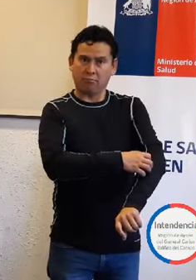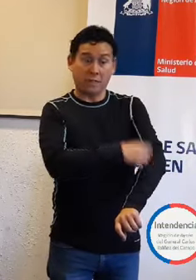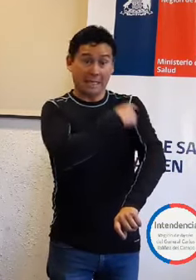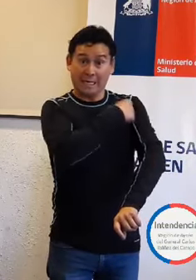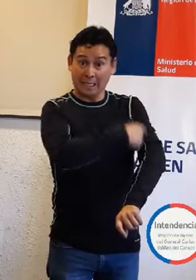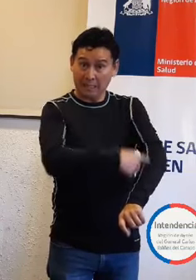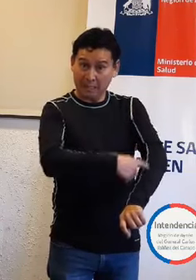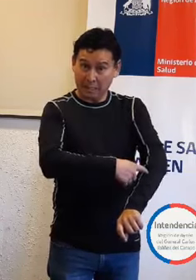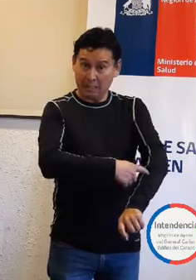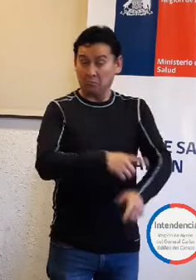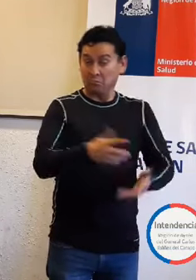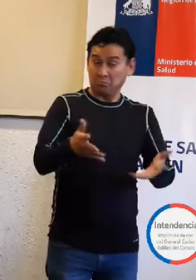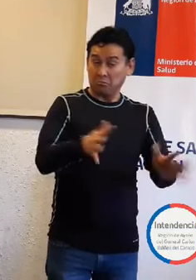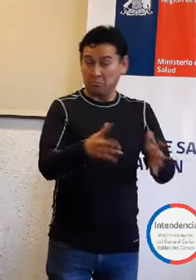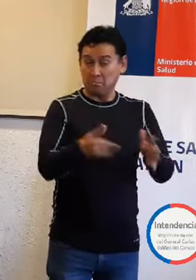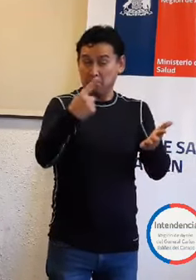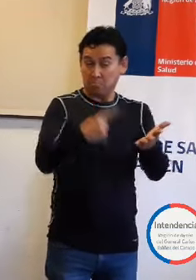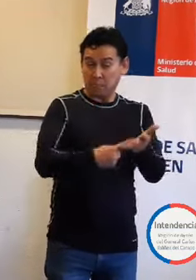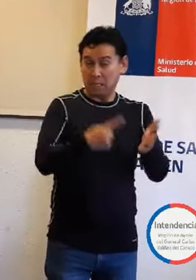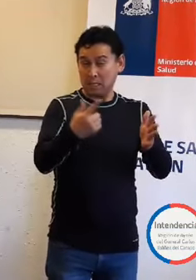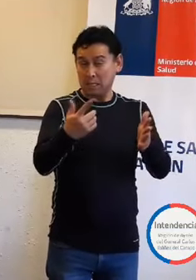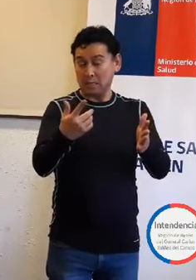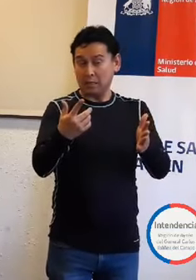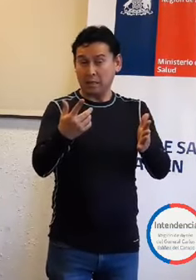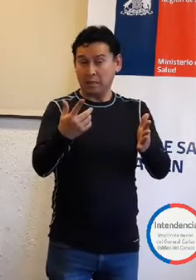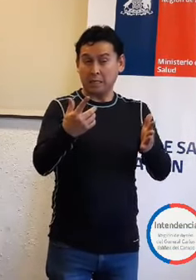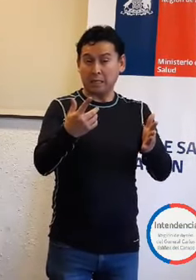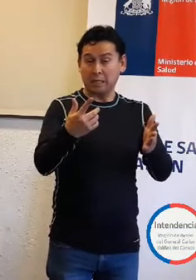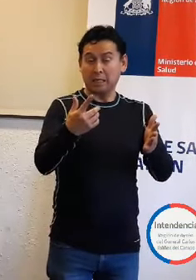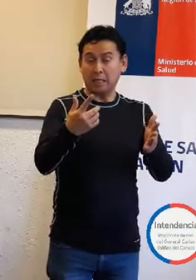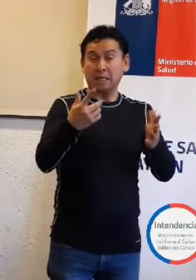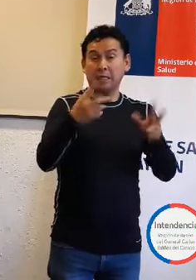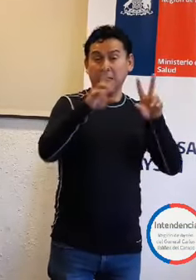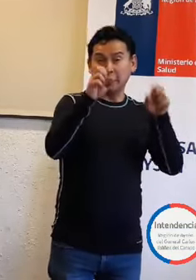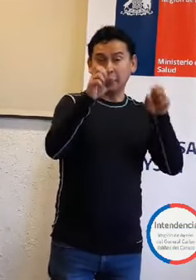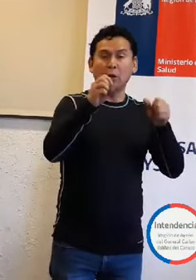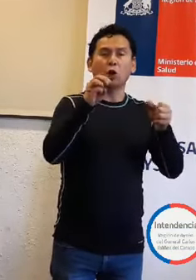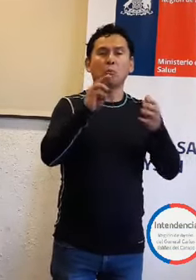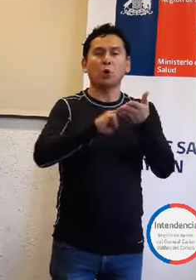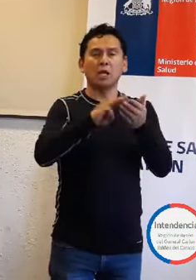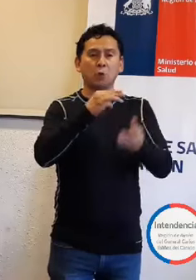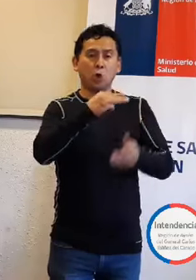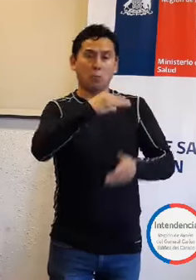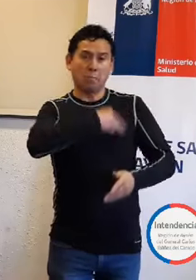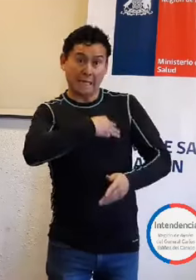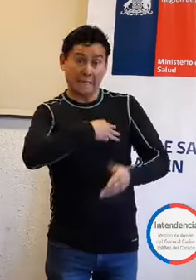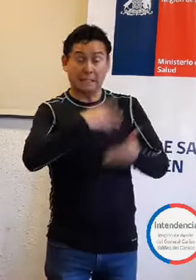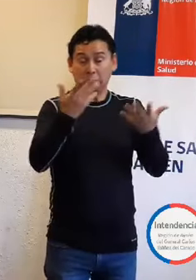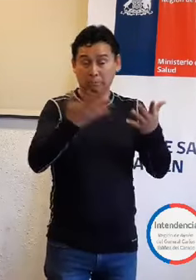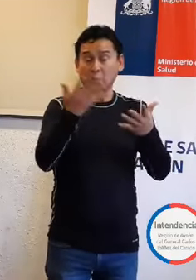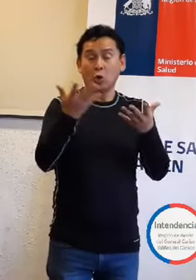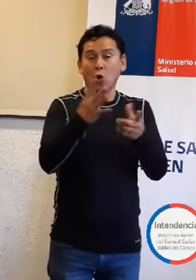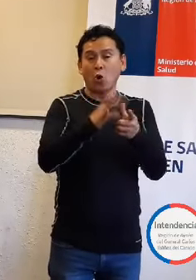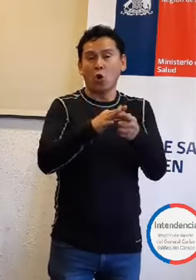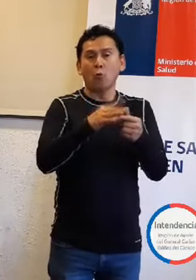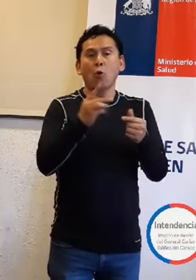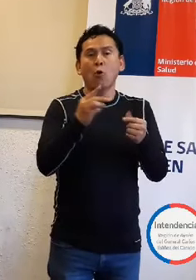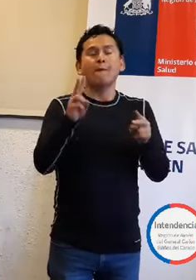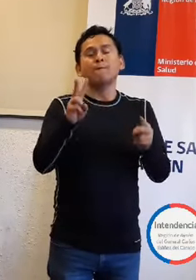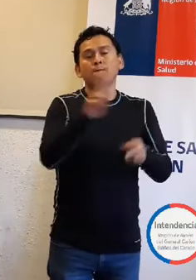fluctúa entre mil casos diarios como la región metropolitana como la cantidad de casos acumulados que hay en